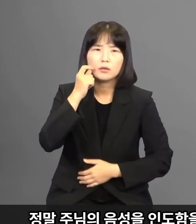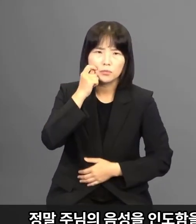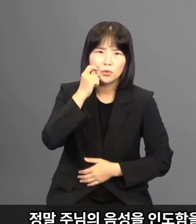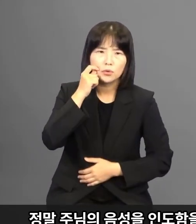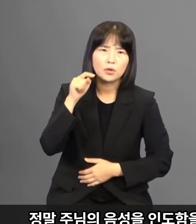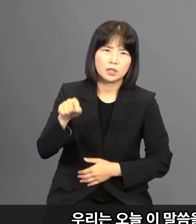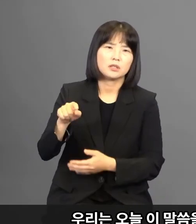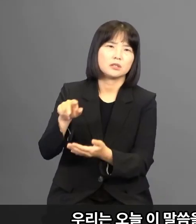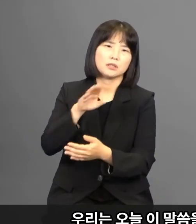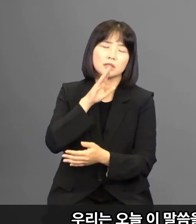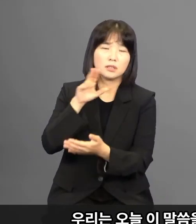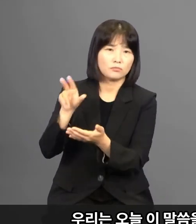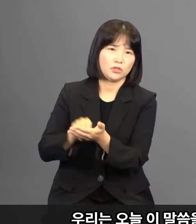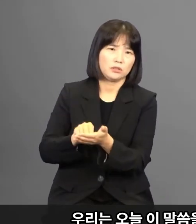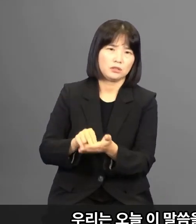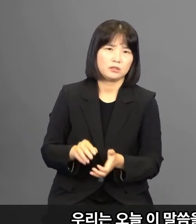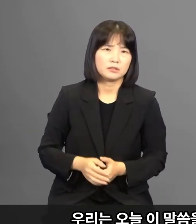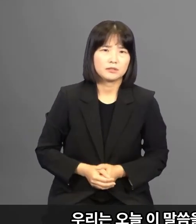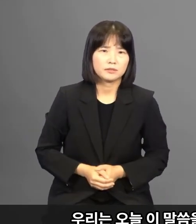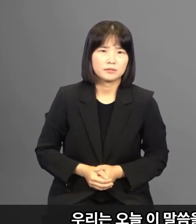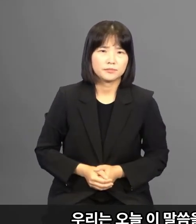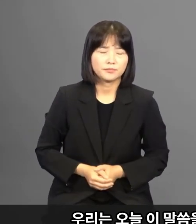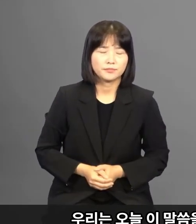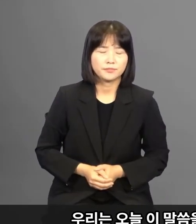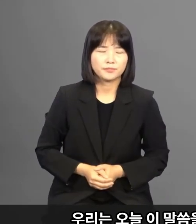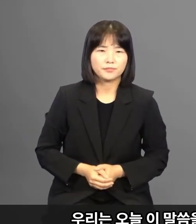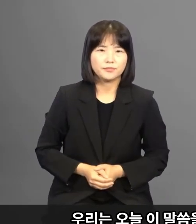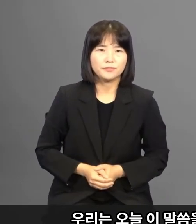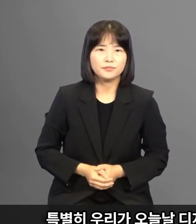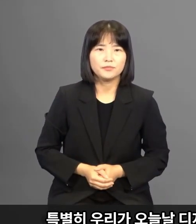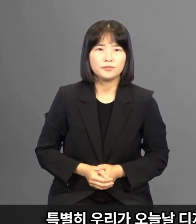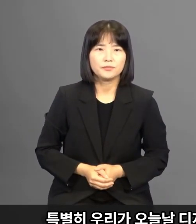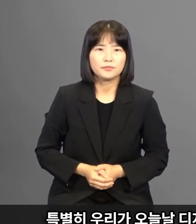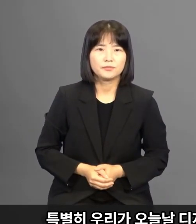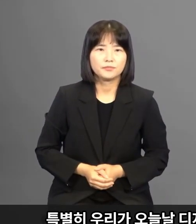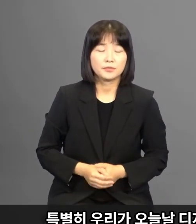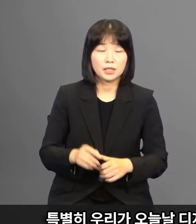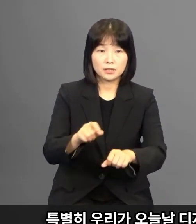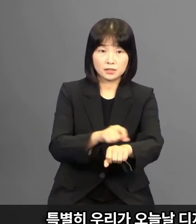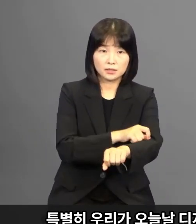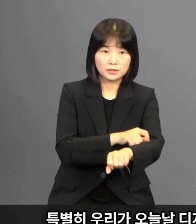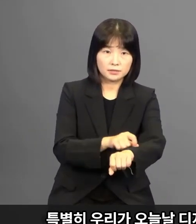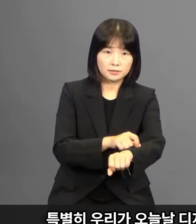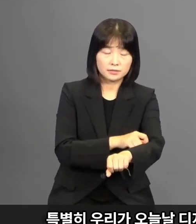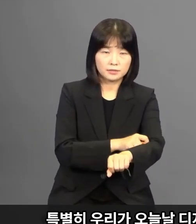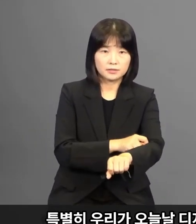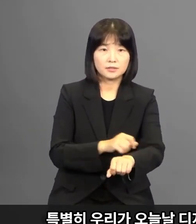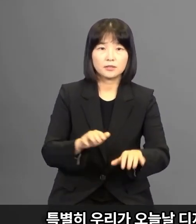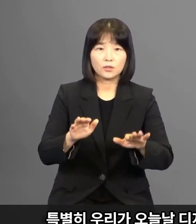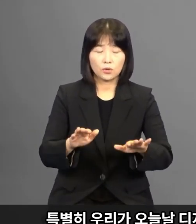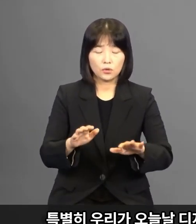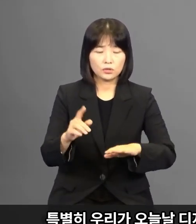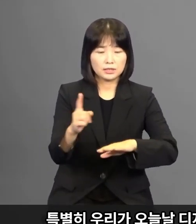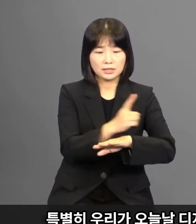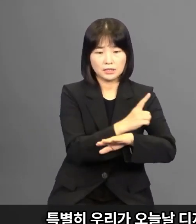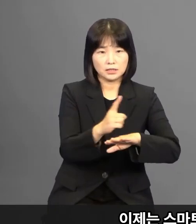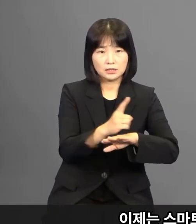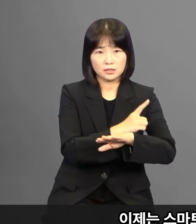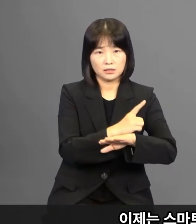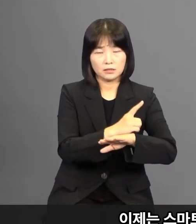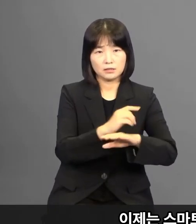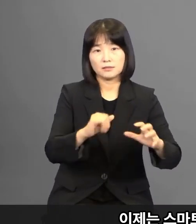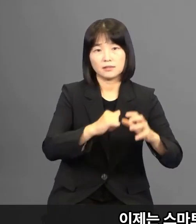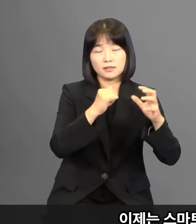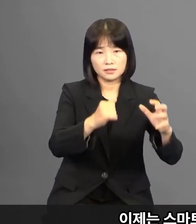것이 아닌가를 우리는 오늘 이 말씀을 통해서 돌아볼 수 있어야 됩니다. 특별히 우리가 오늘날 디지털 문명의 시대를 살아가고 있습니다.